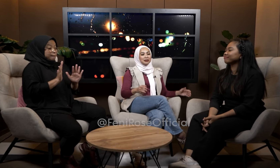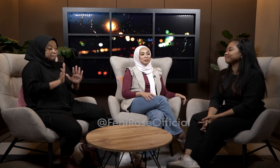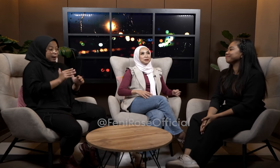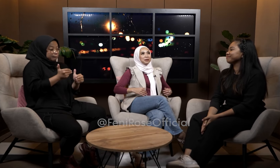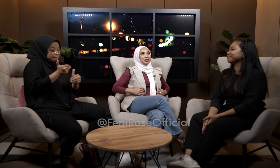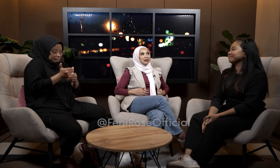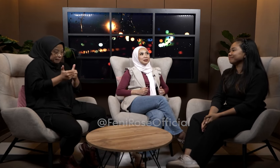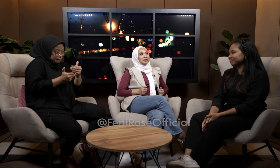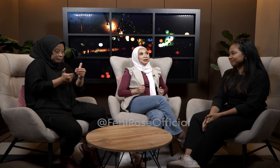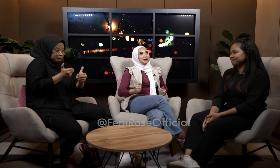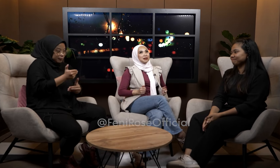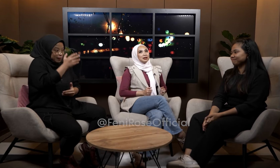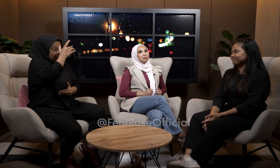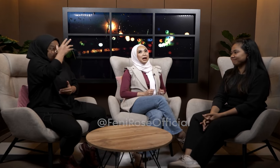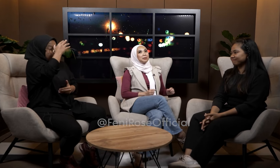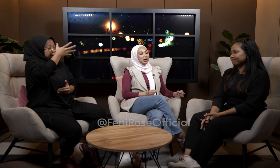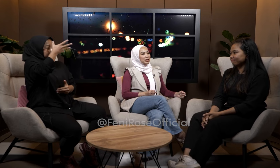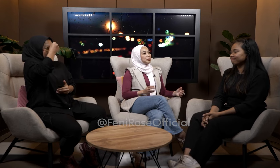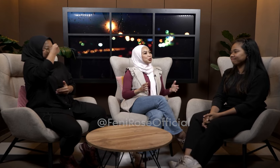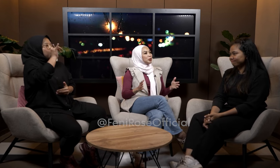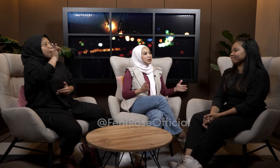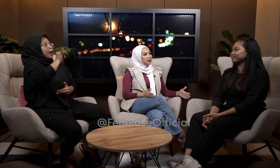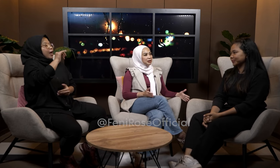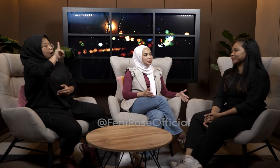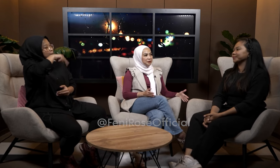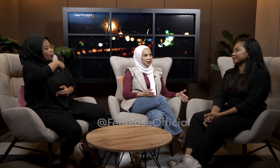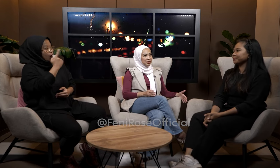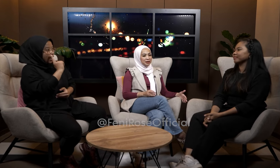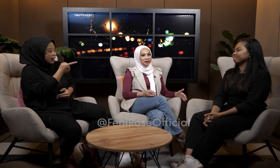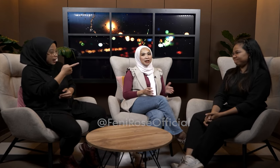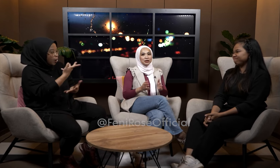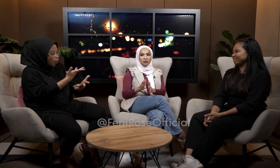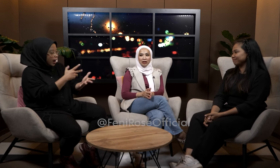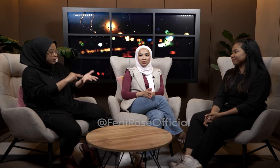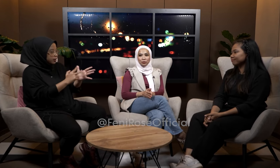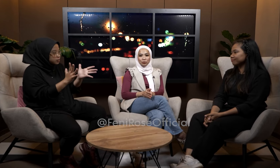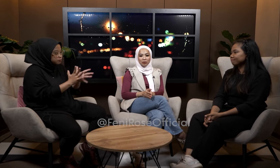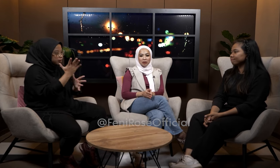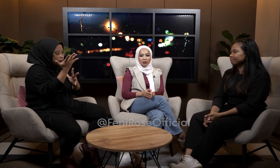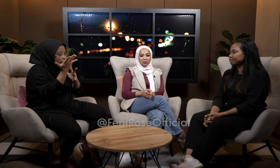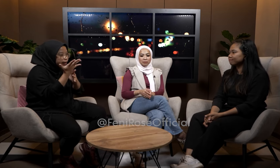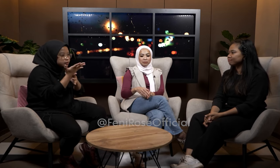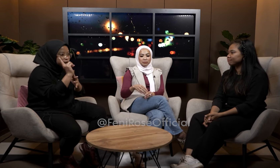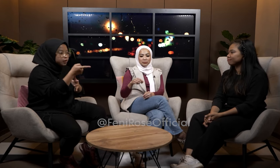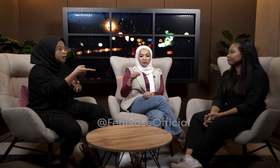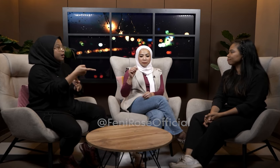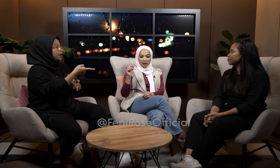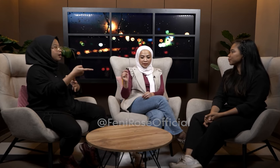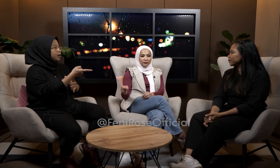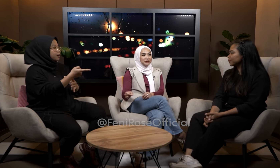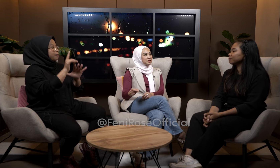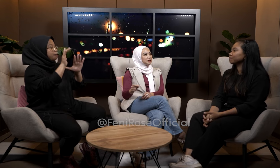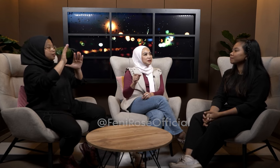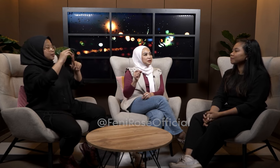lama semakin e paham ya Ada kebutuhan ini bisa disediakan juga untuk media televisi